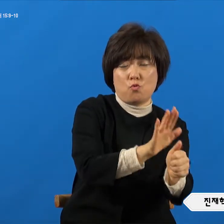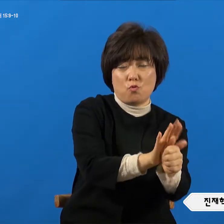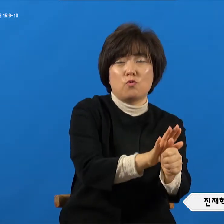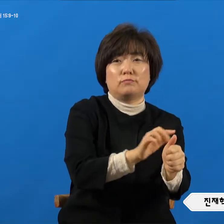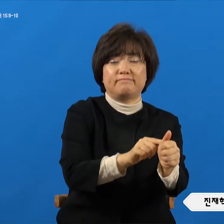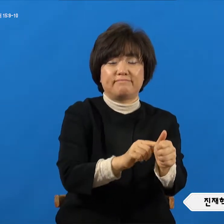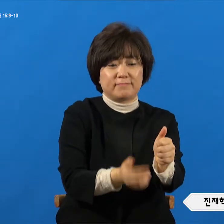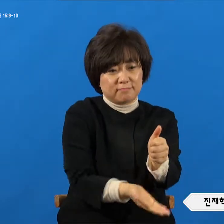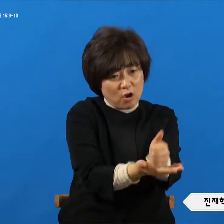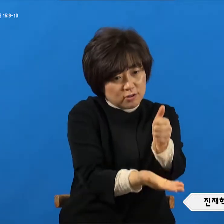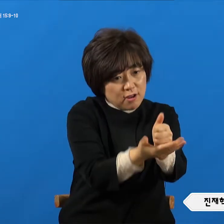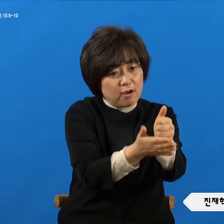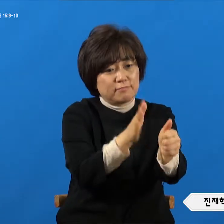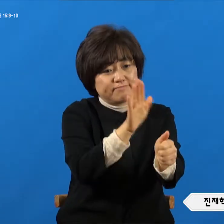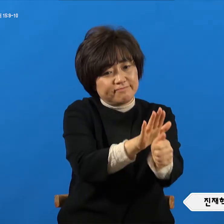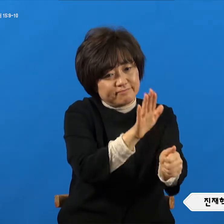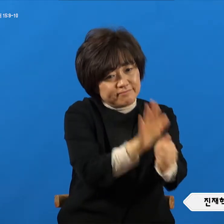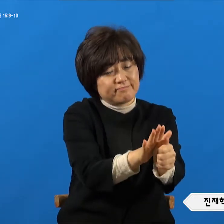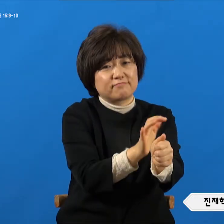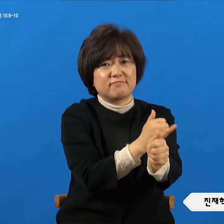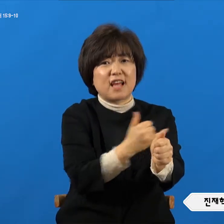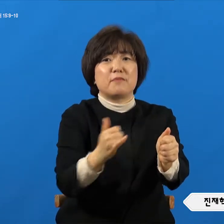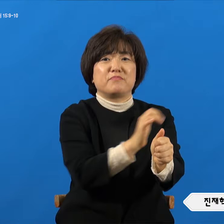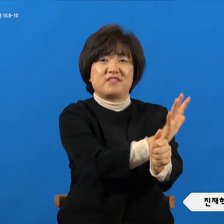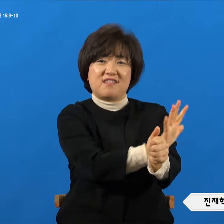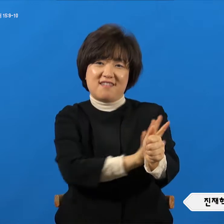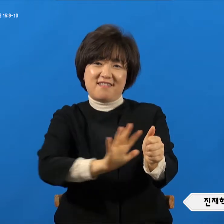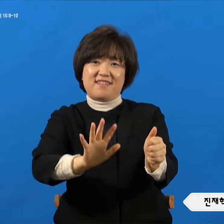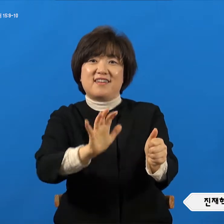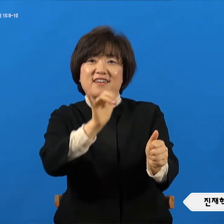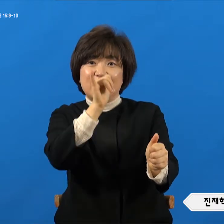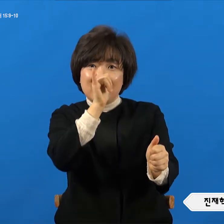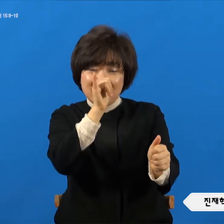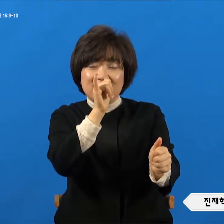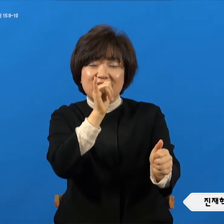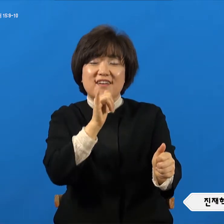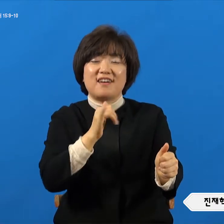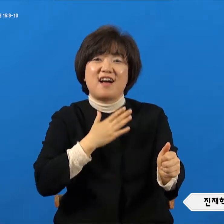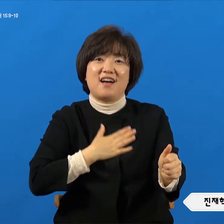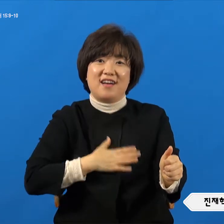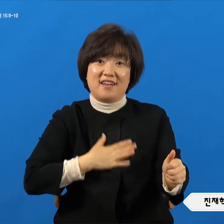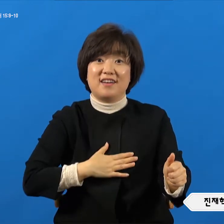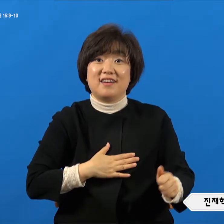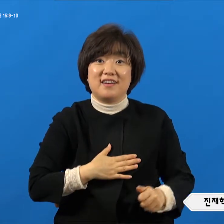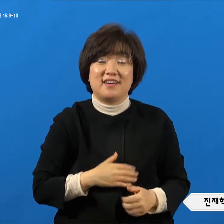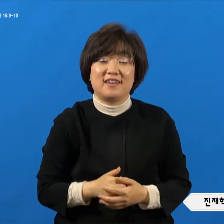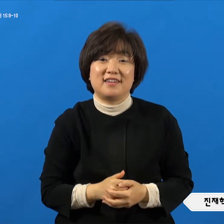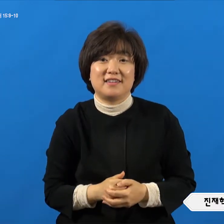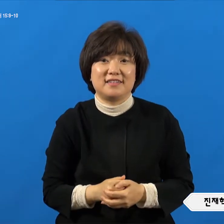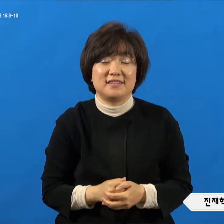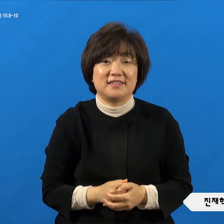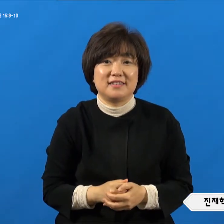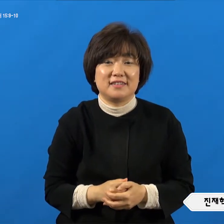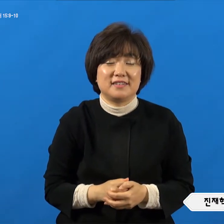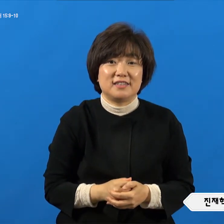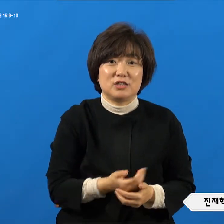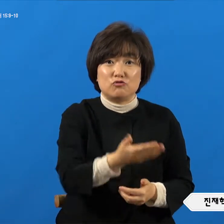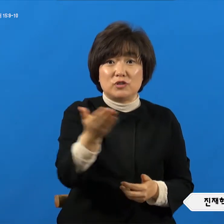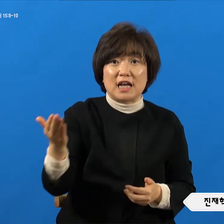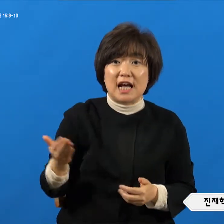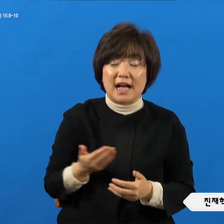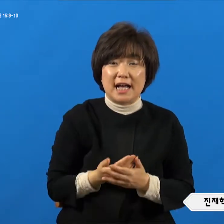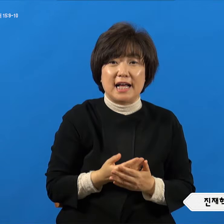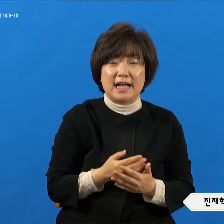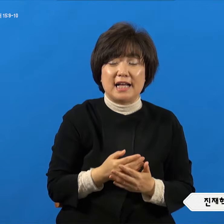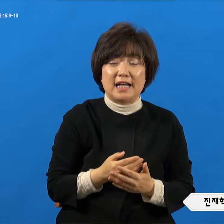도왔던 또 많은 사람들의 이야기가 뒤에 있음을 우리는 부인할 수 없습니다. 우리가